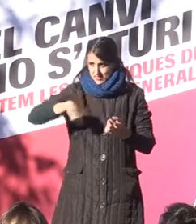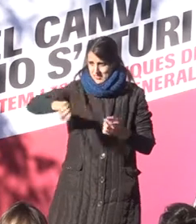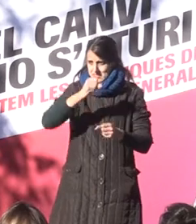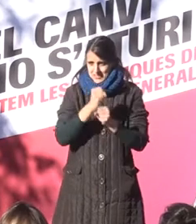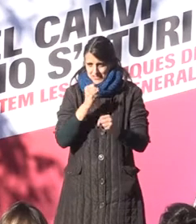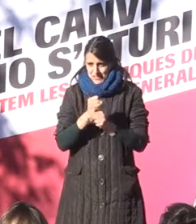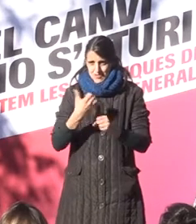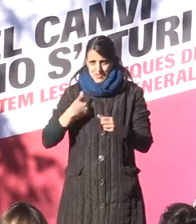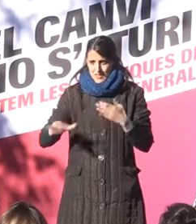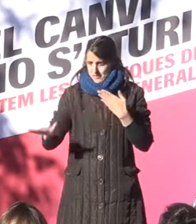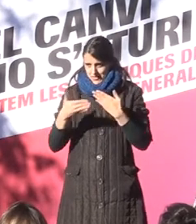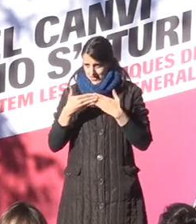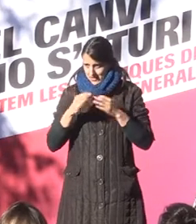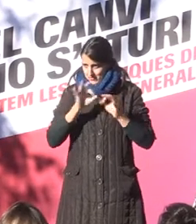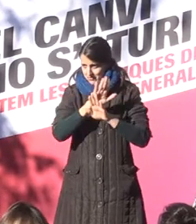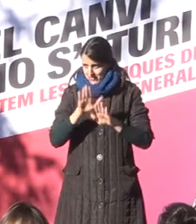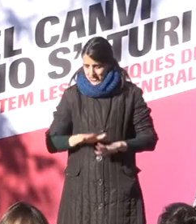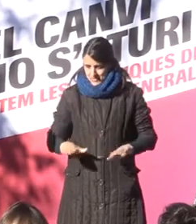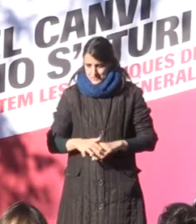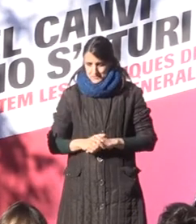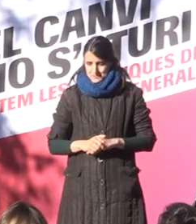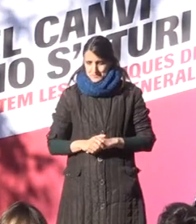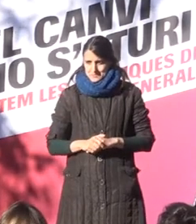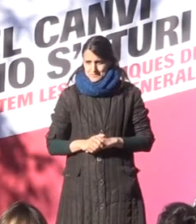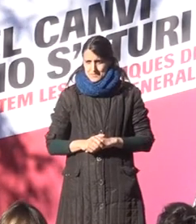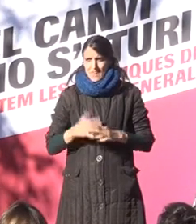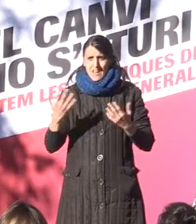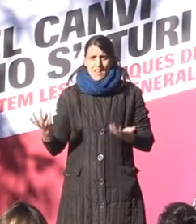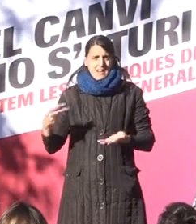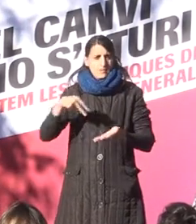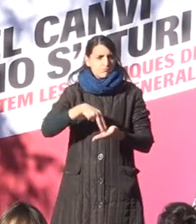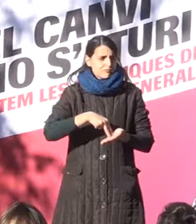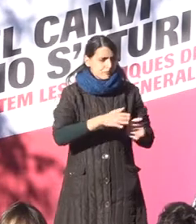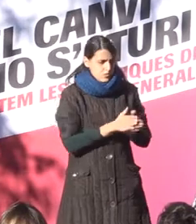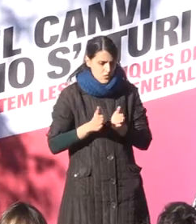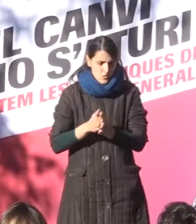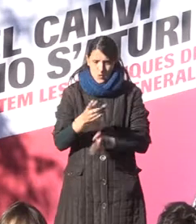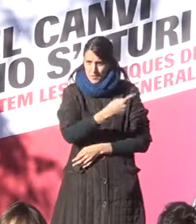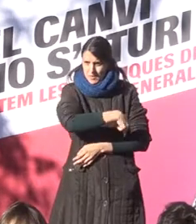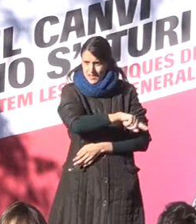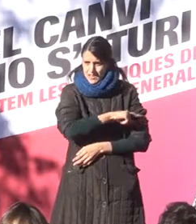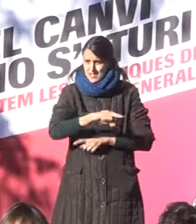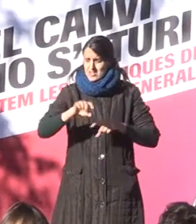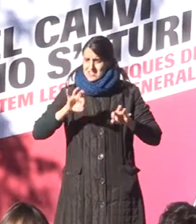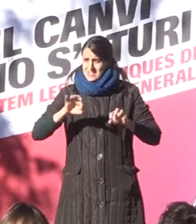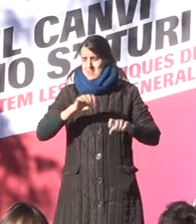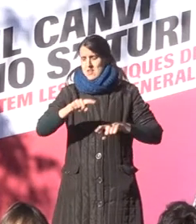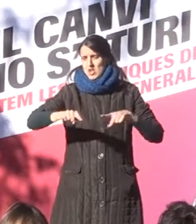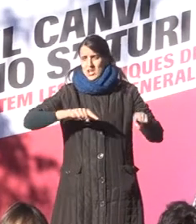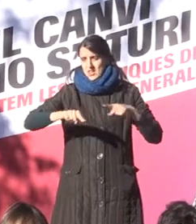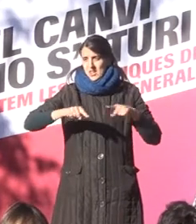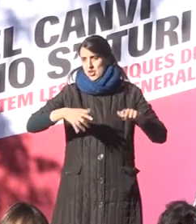sí voy cerrando vamos a tener ahora la intervención de algunos de los compañeros y compañeras organizaciones latinoamericanas que están